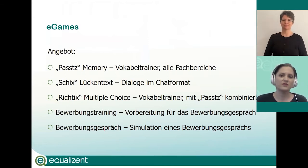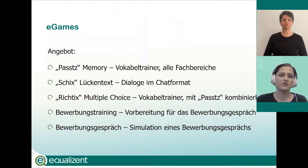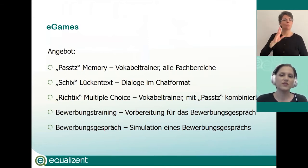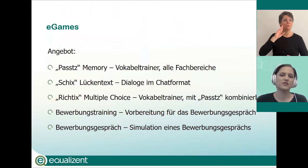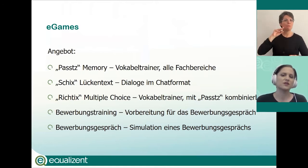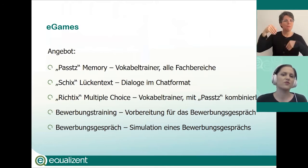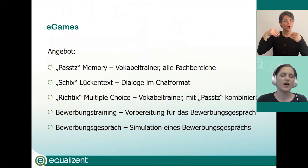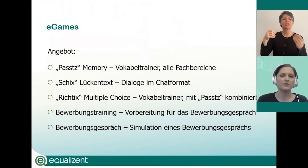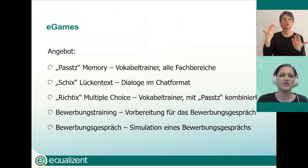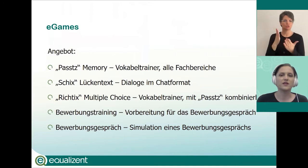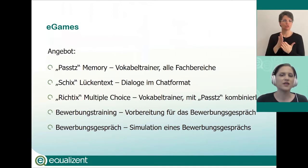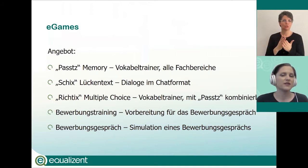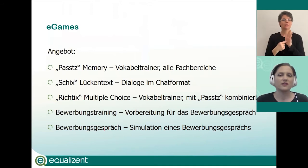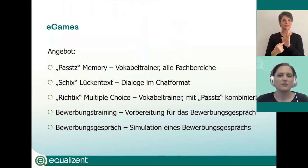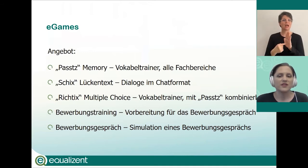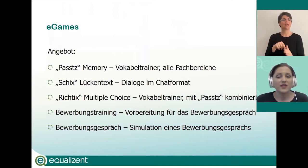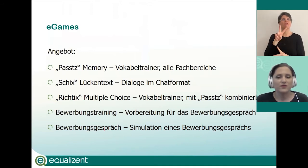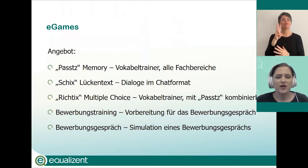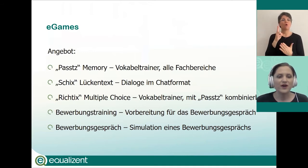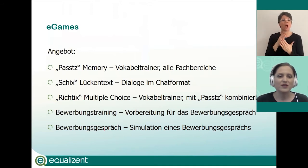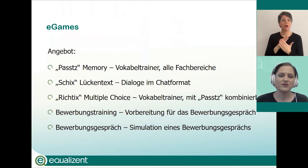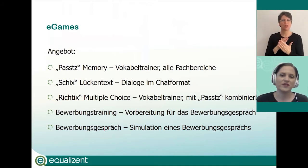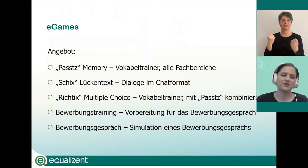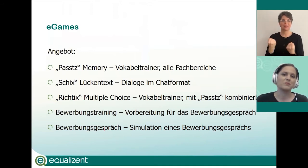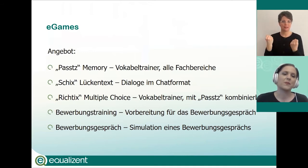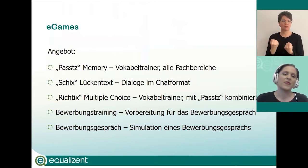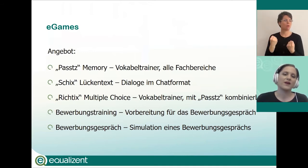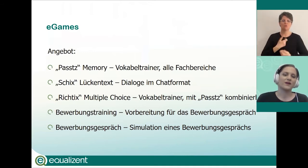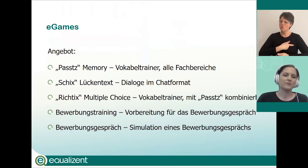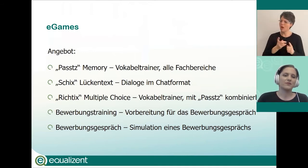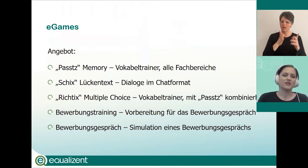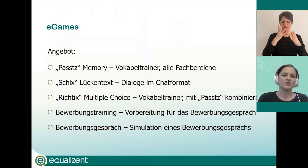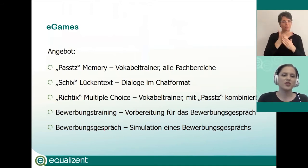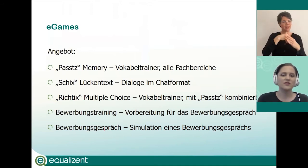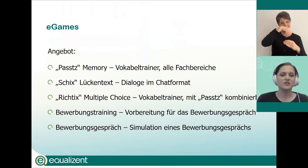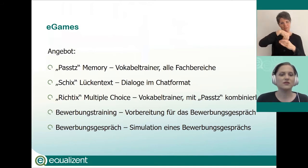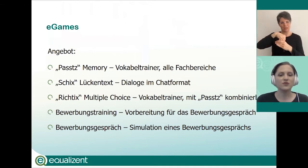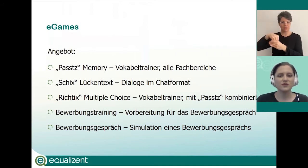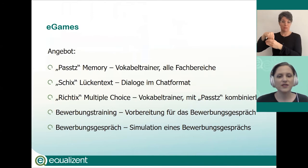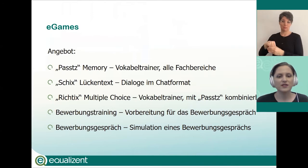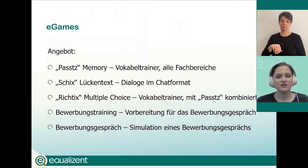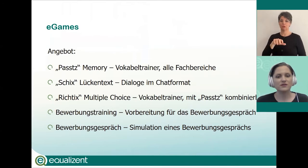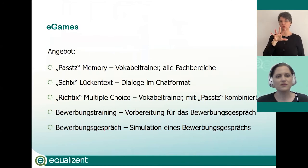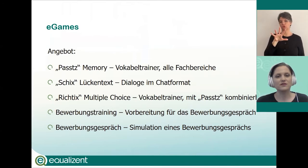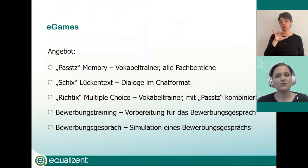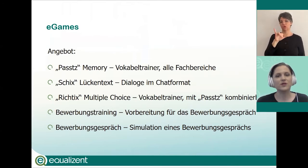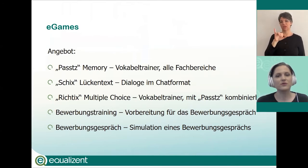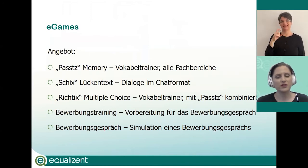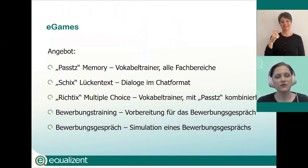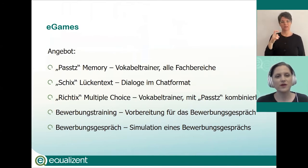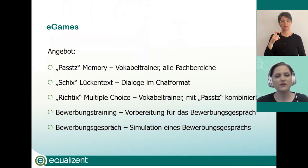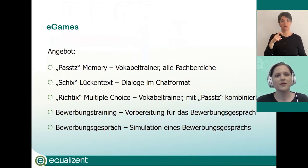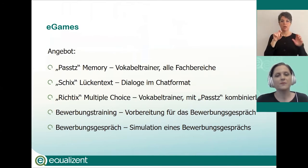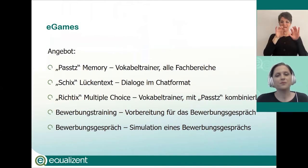gezeigt wurde. Das ist ein Vokabeltrainer. Den kann man in jedem Fachbereich verwenden. Das Schix ist ein Lückentext, das sind Dialoge